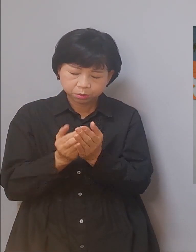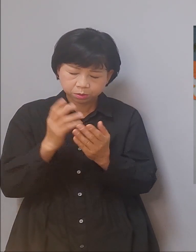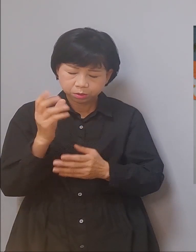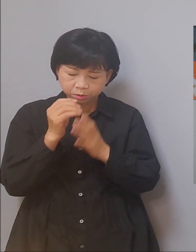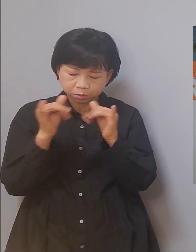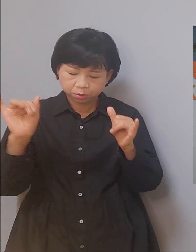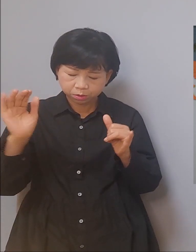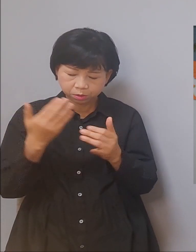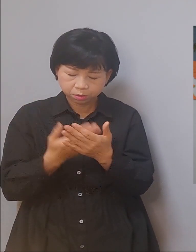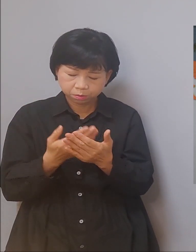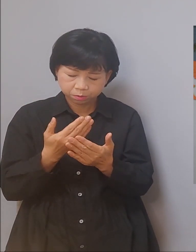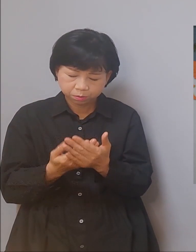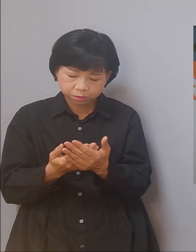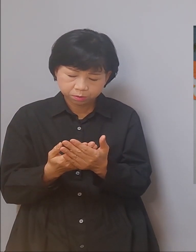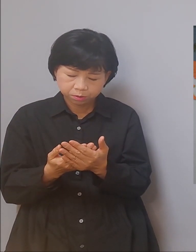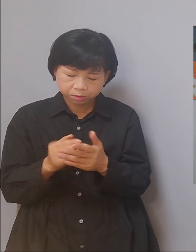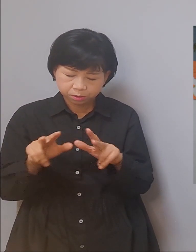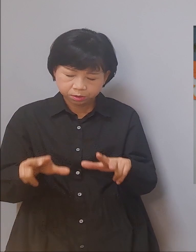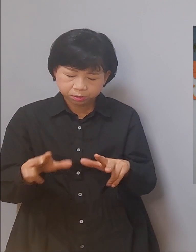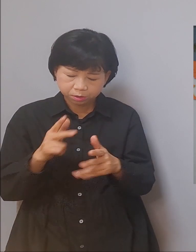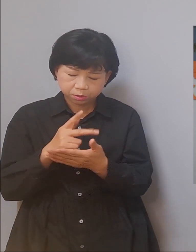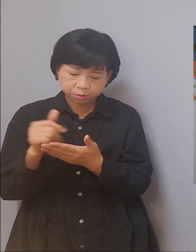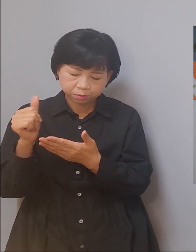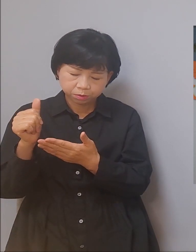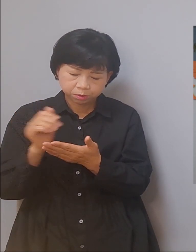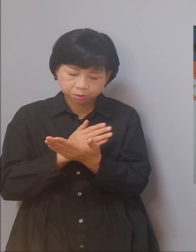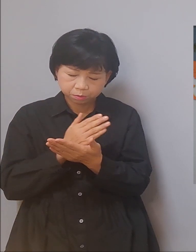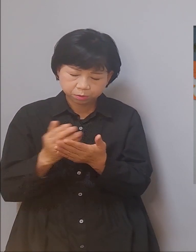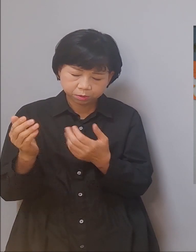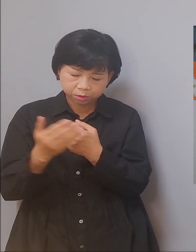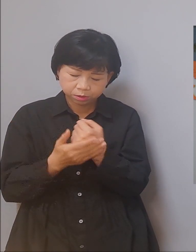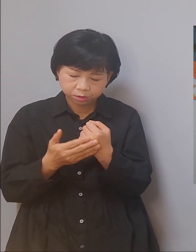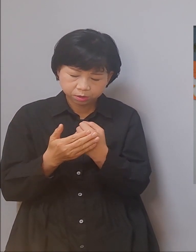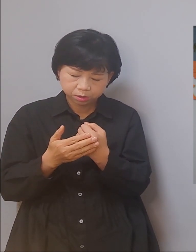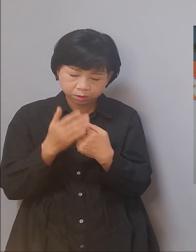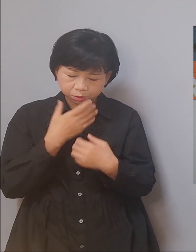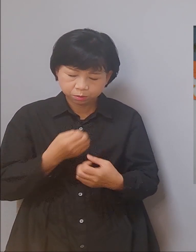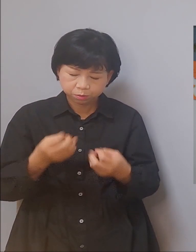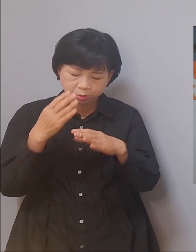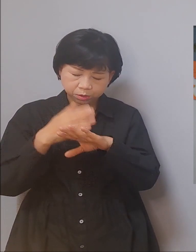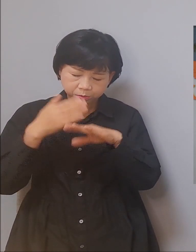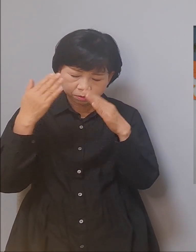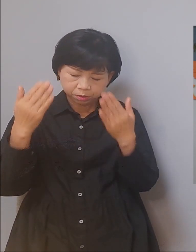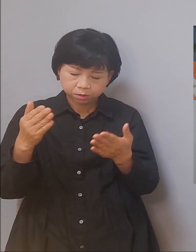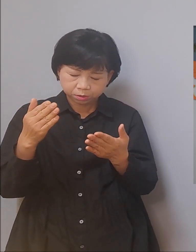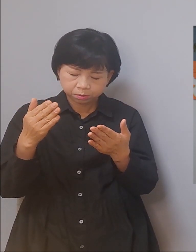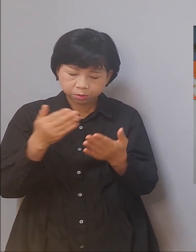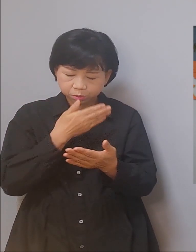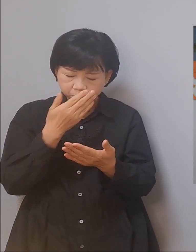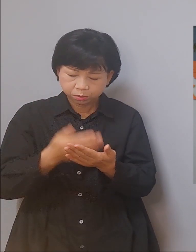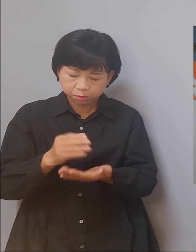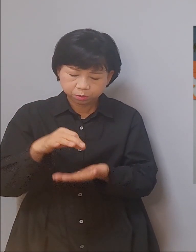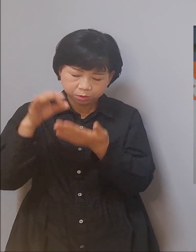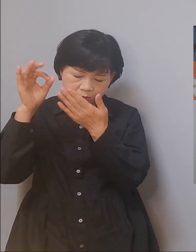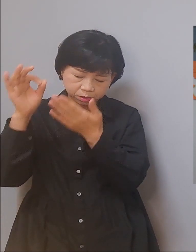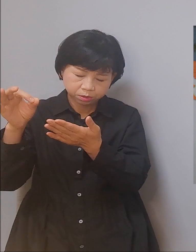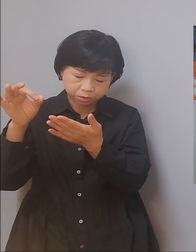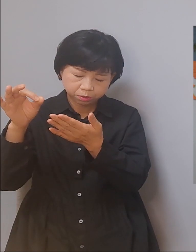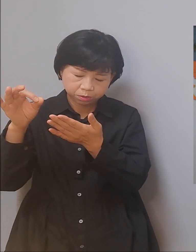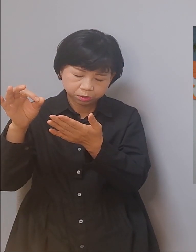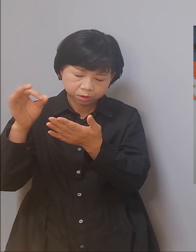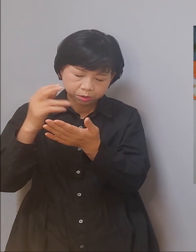되게 하여 주시옵소서. 이 시간 주님께서 저희에게 베풀어 주신 은혜와 축복에 감사하며 소중한 물질을 주님께